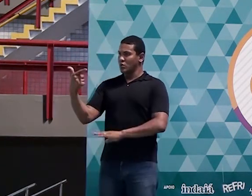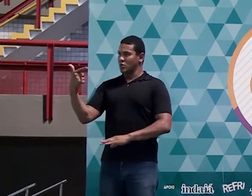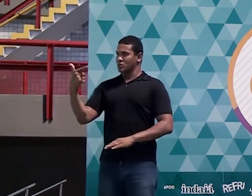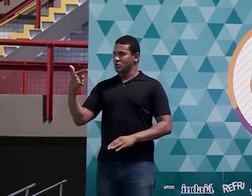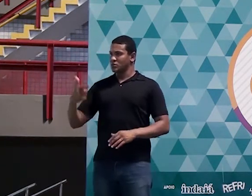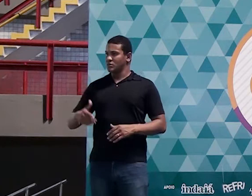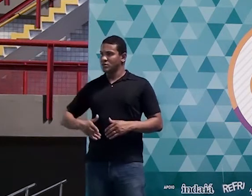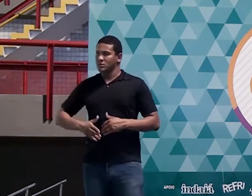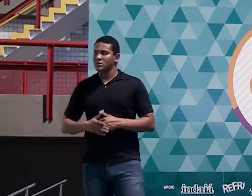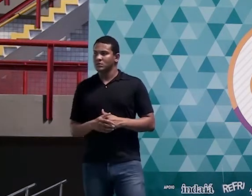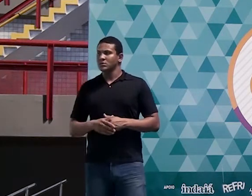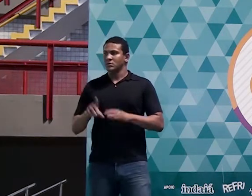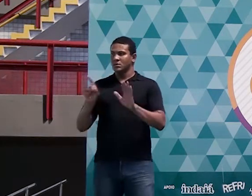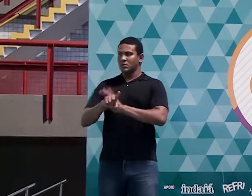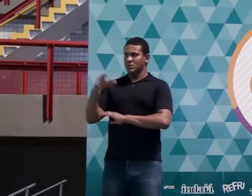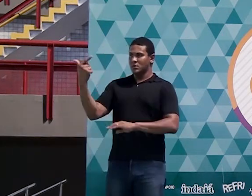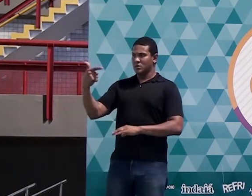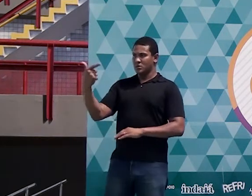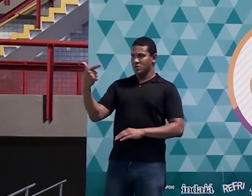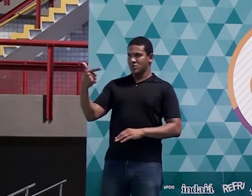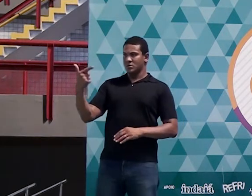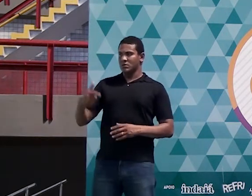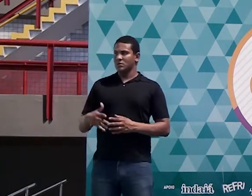página 53. Tá certo?